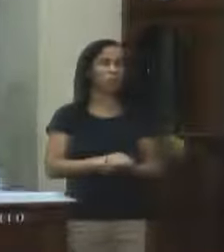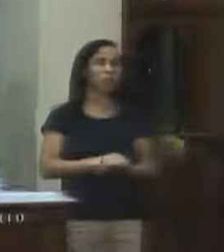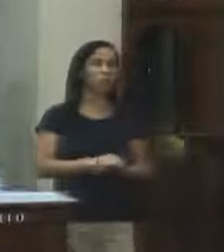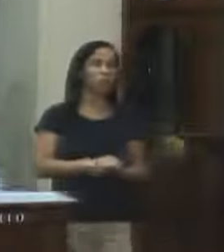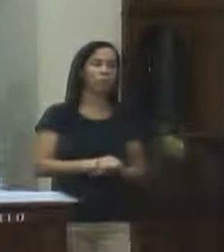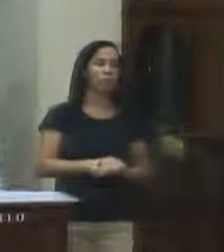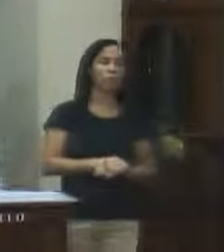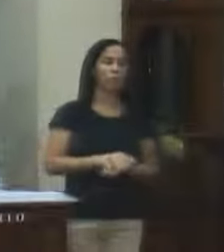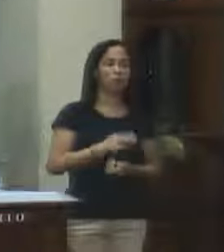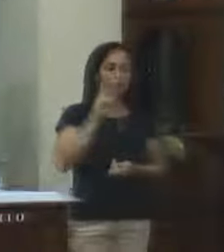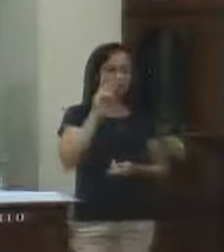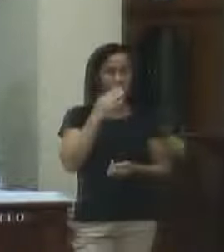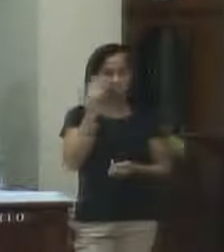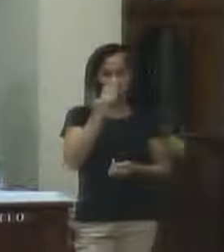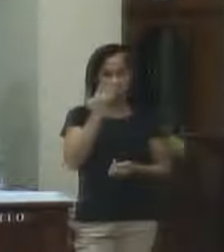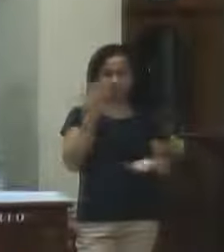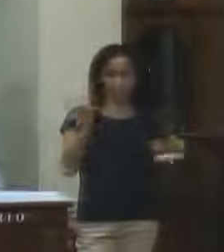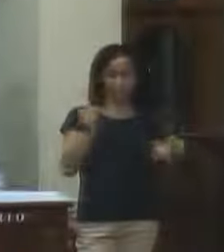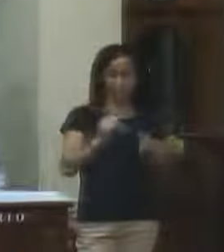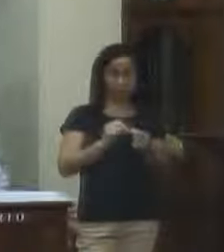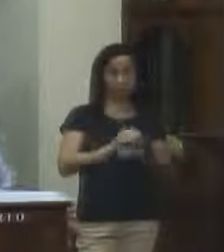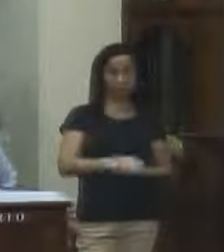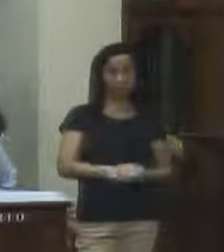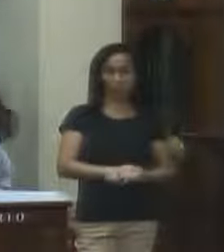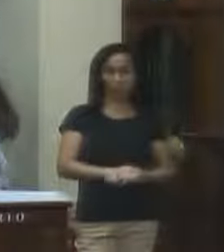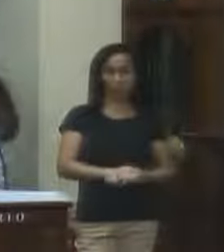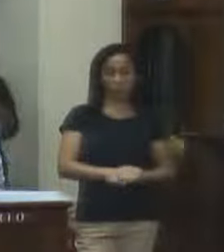fazer a fiscalização, vai ver a garrafa e não vai multar?